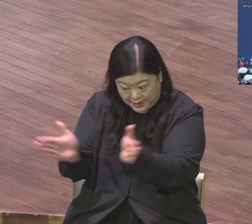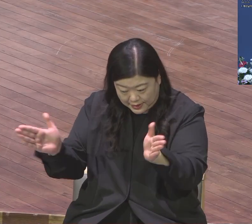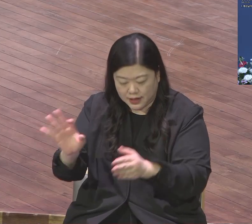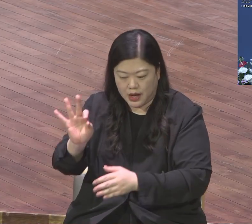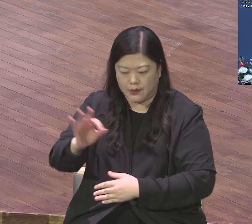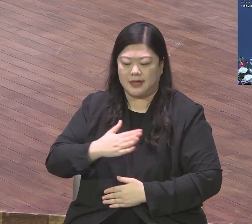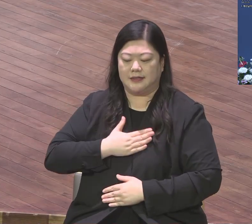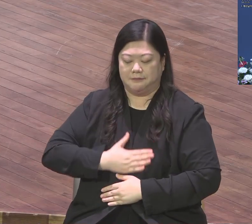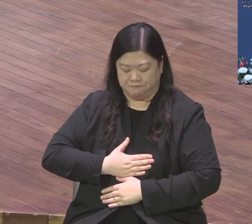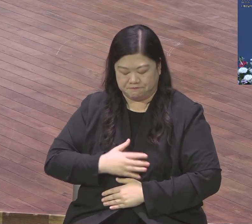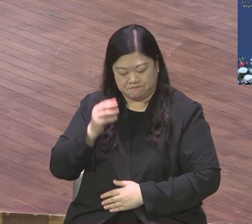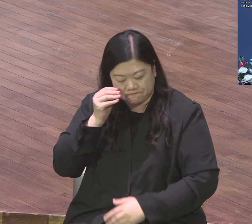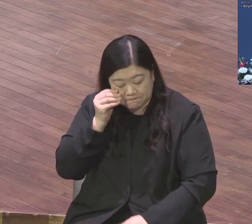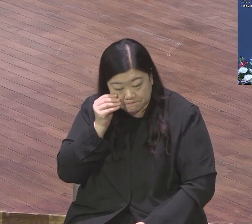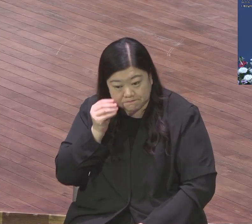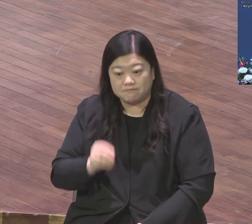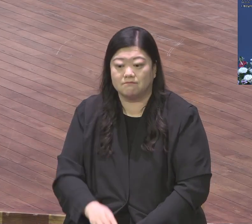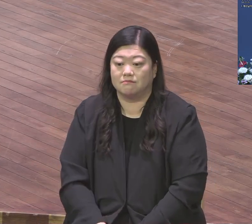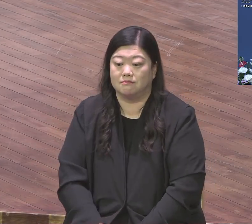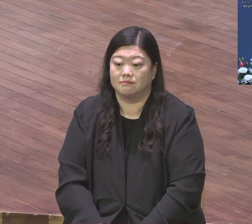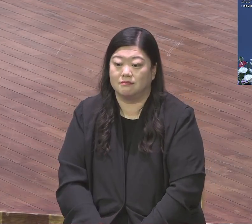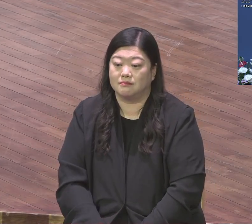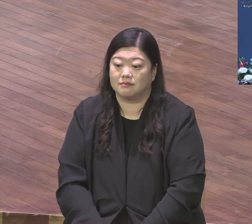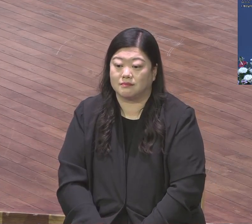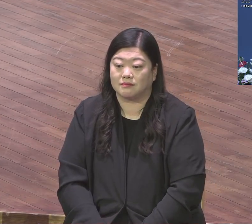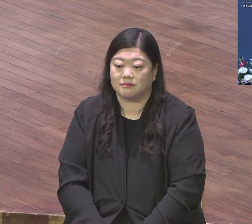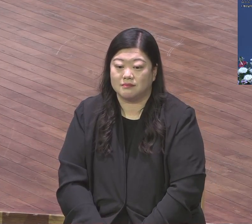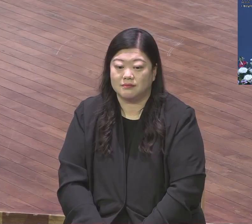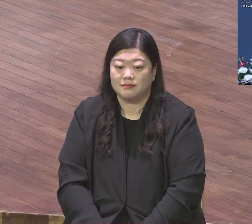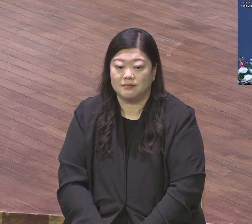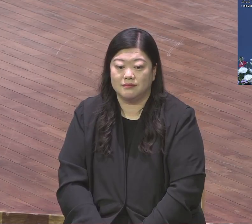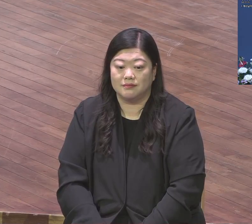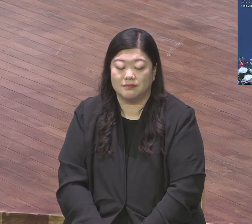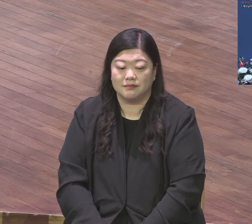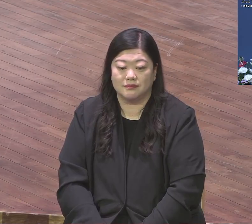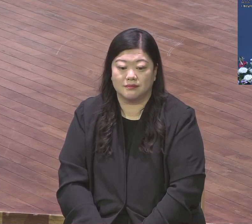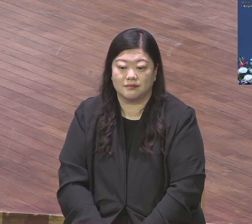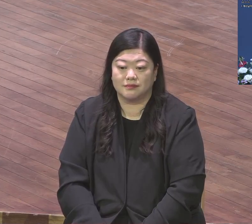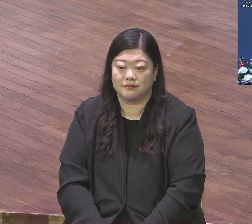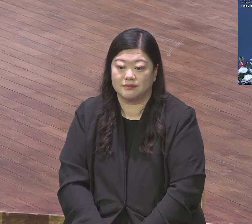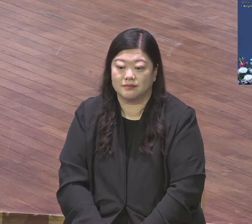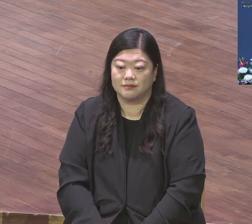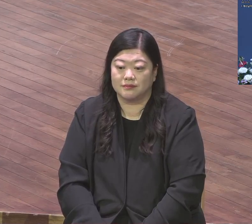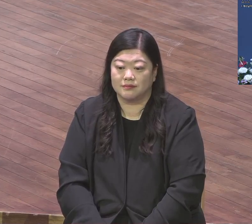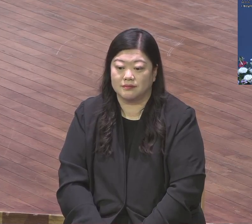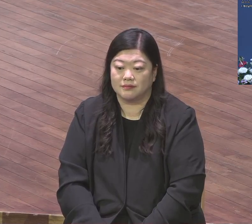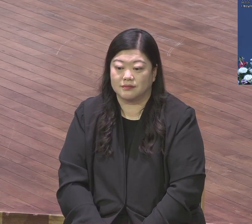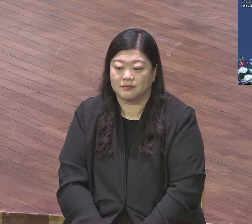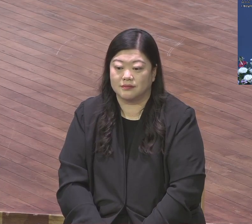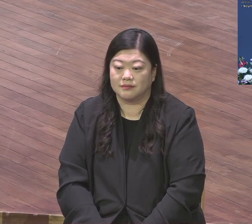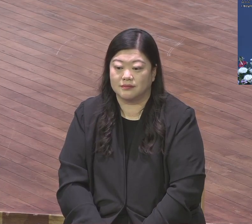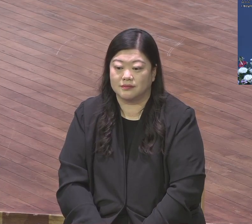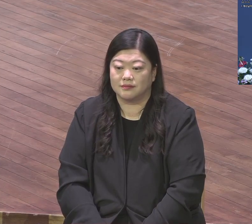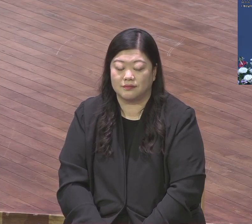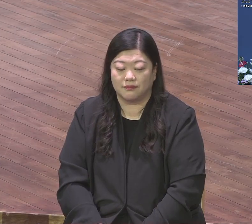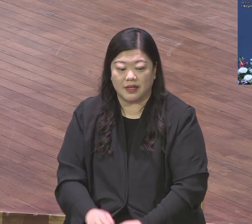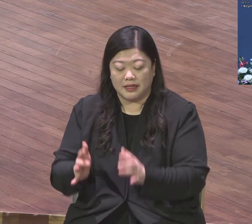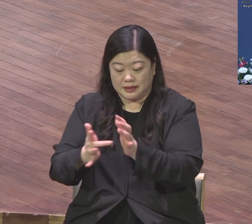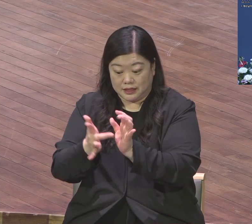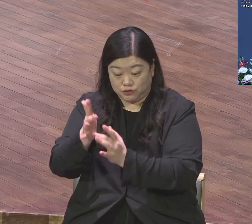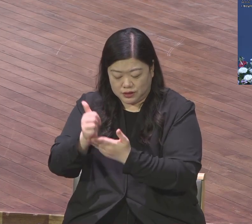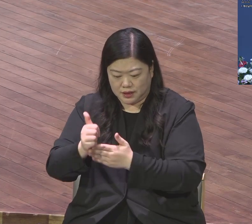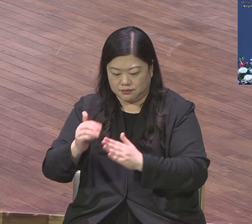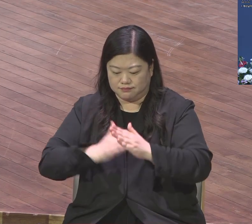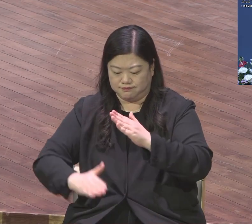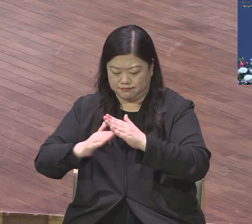이제는 그야말로 이 공생의 시작을 알리는 사인이에요. 그리고